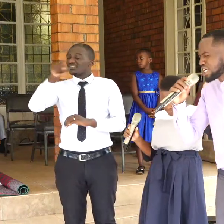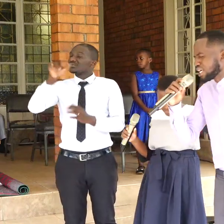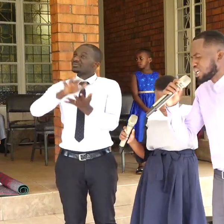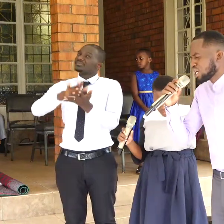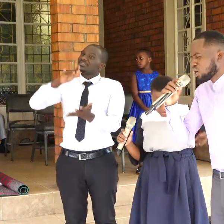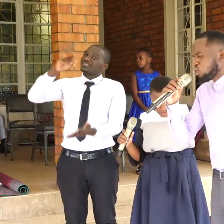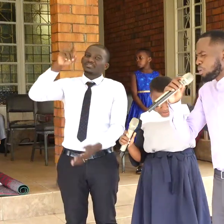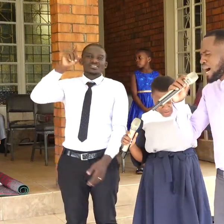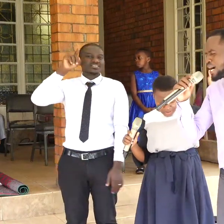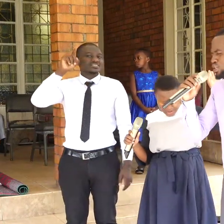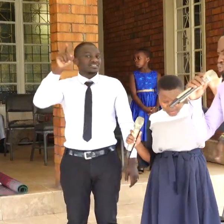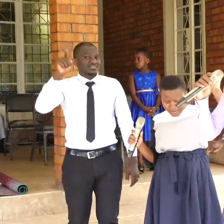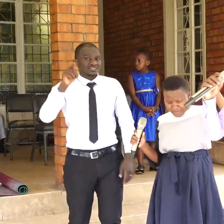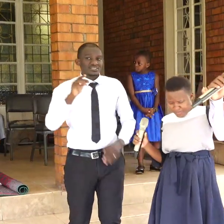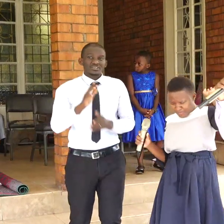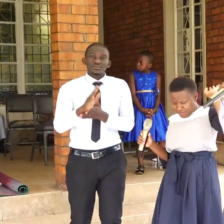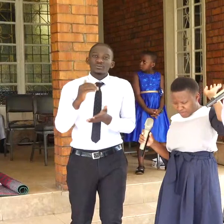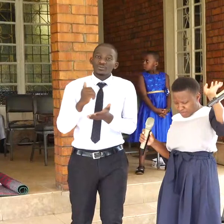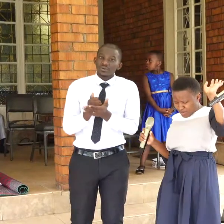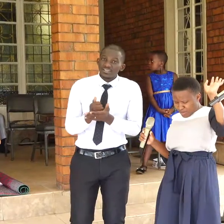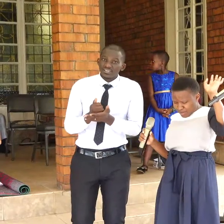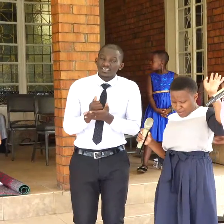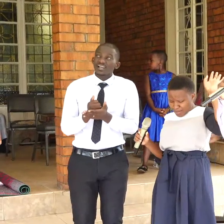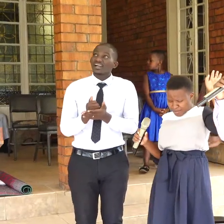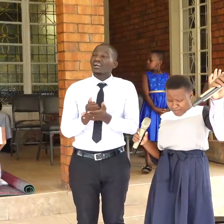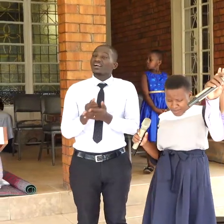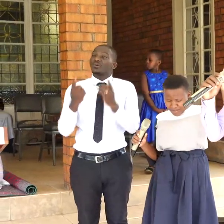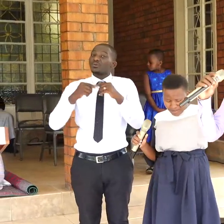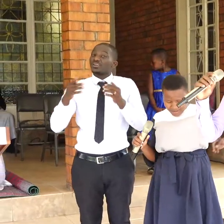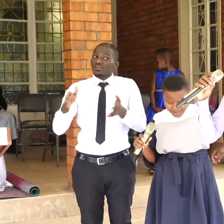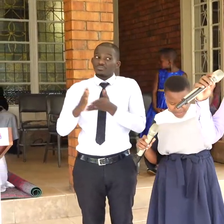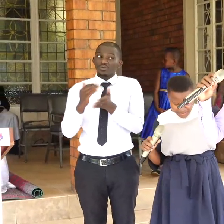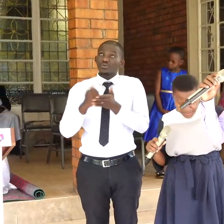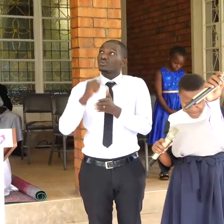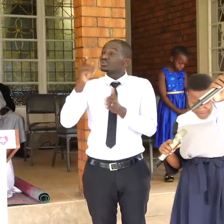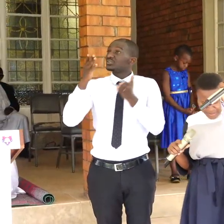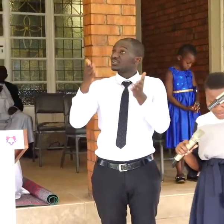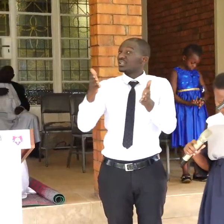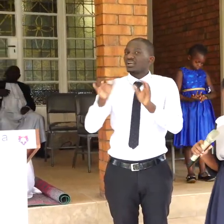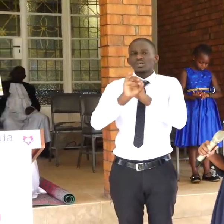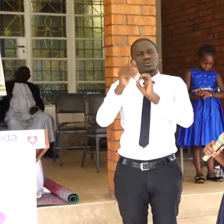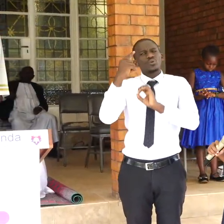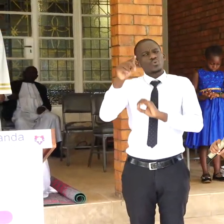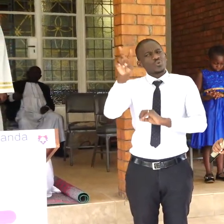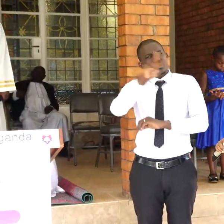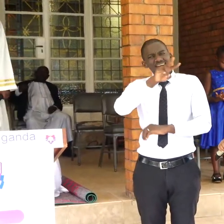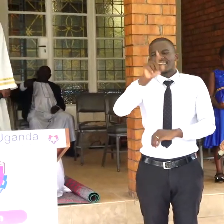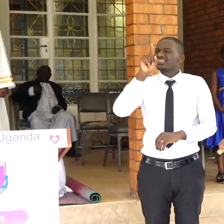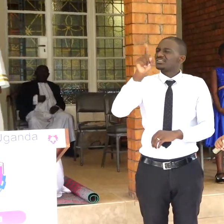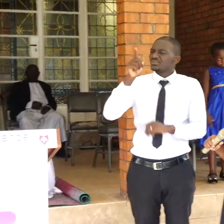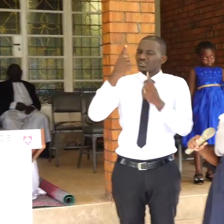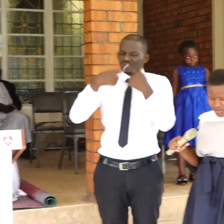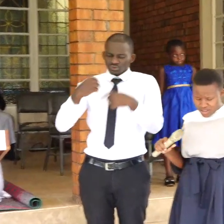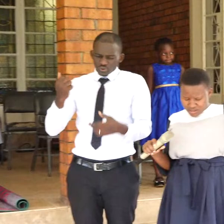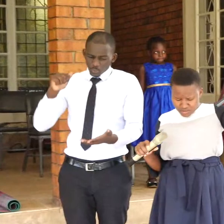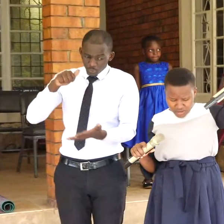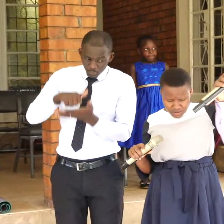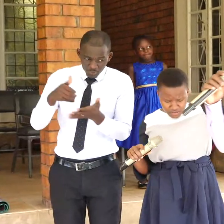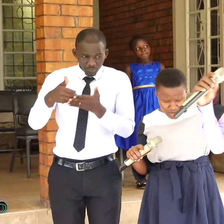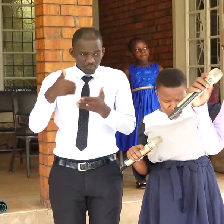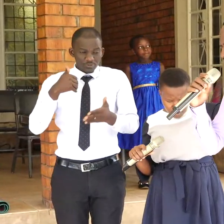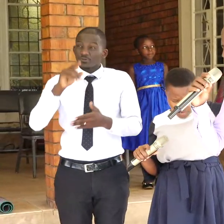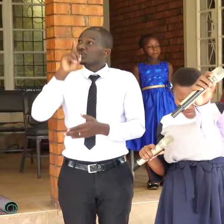de. Kubanga tuli kubanga gwe woli sebo. Tewali akwenkana. Chetuva tuvuna maso gwo